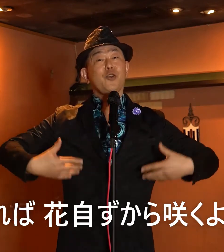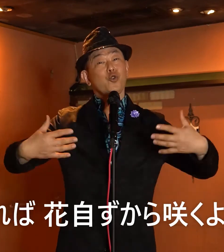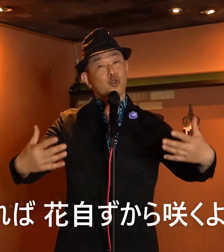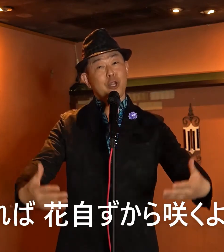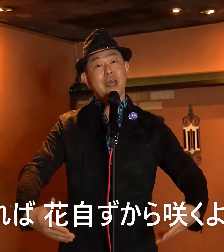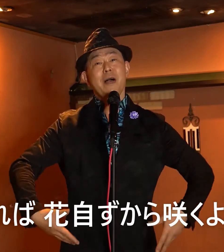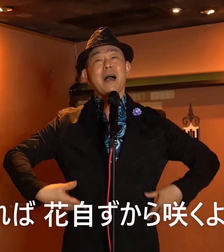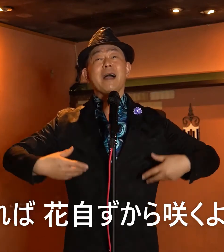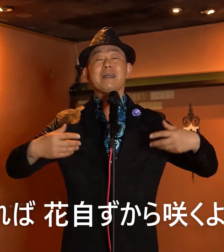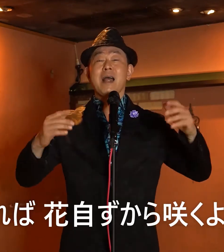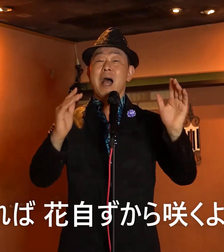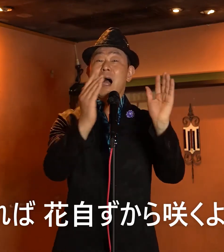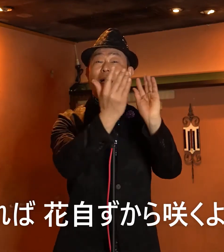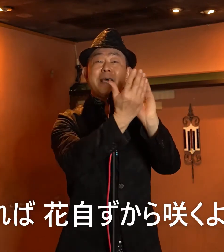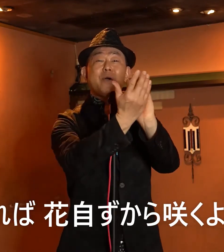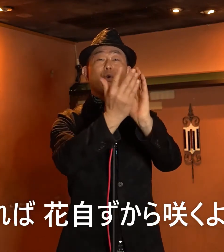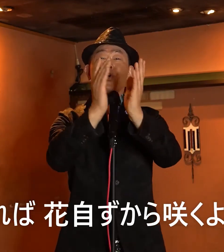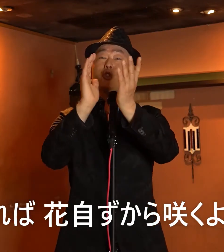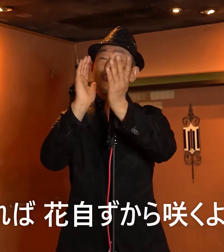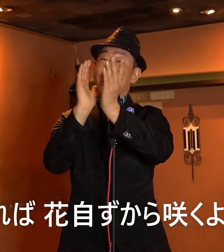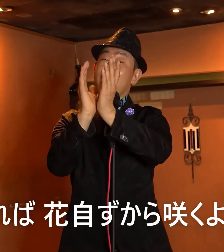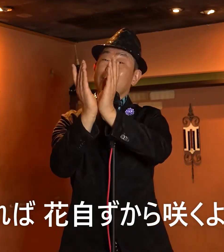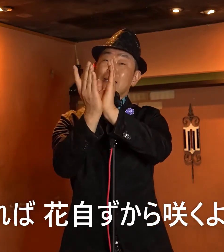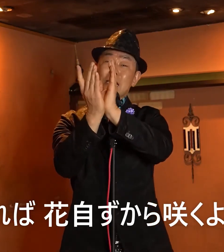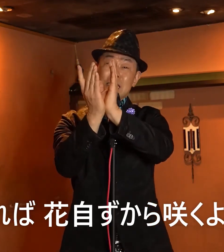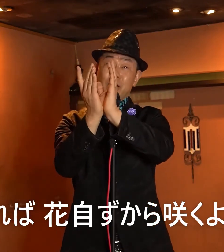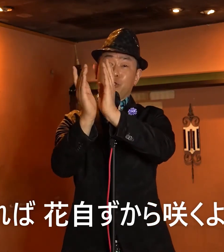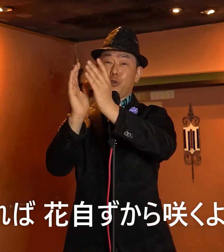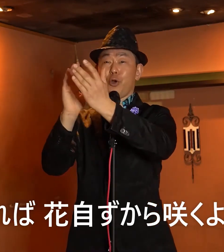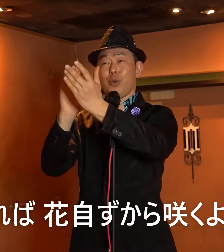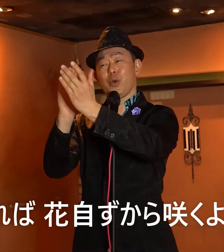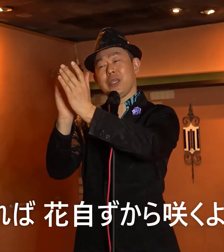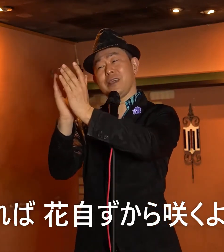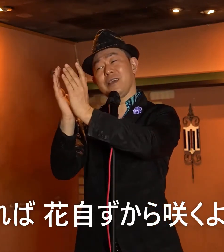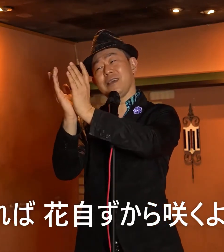春くれば花をのずから咲くように、